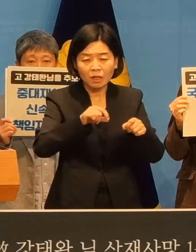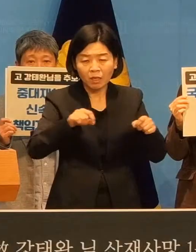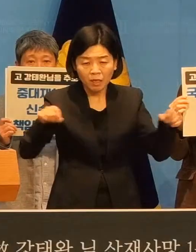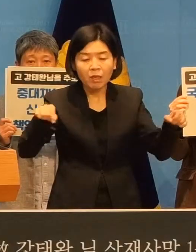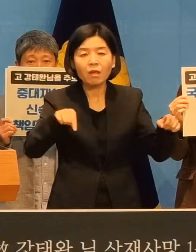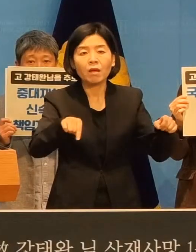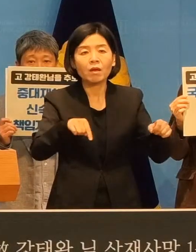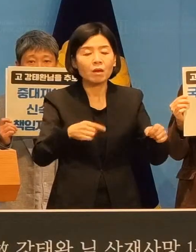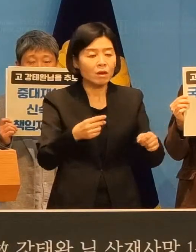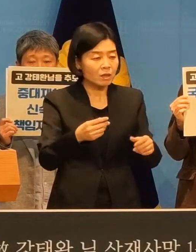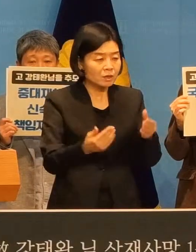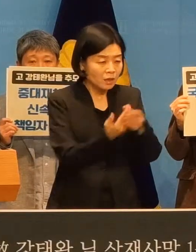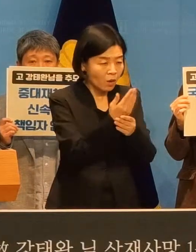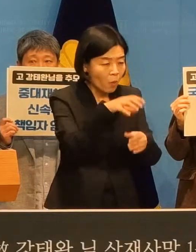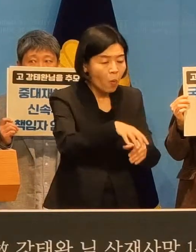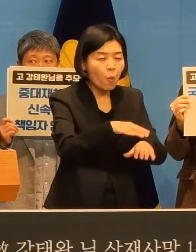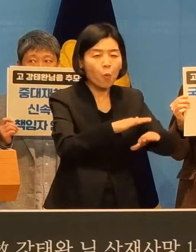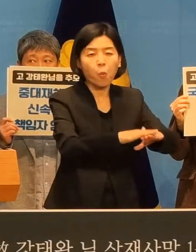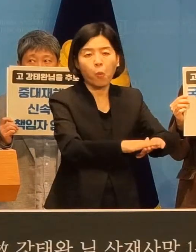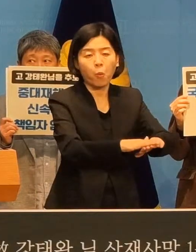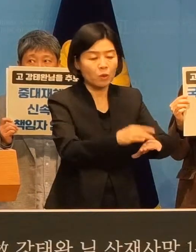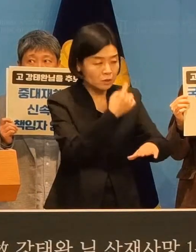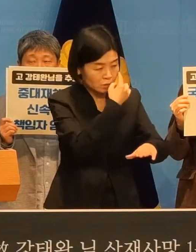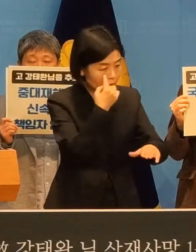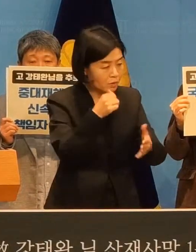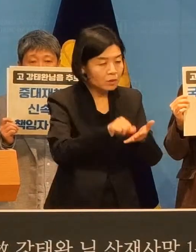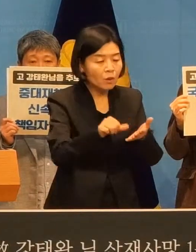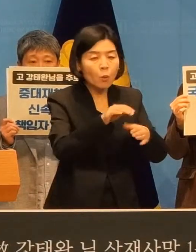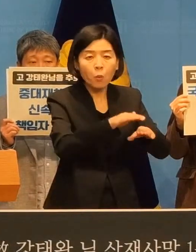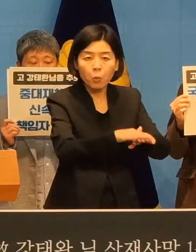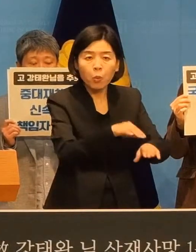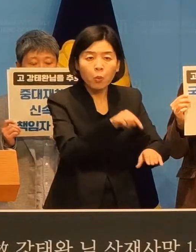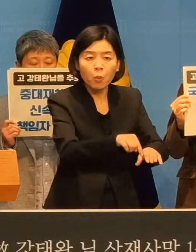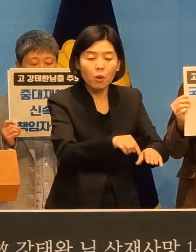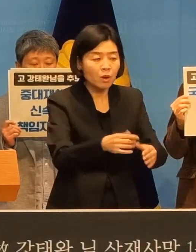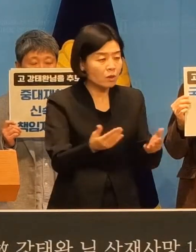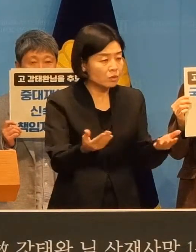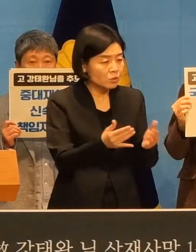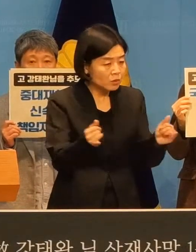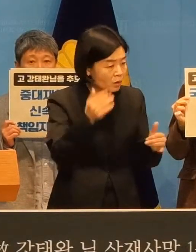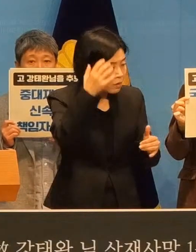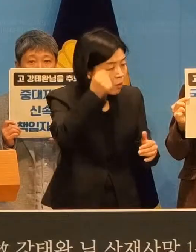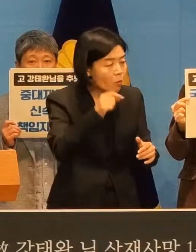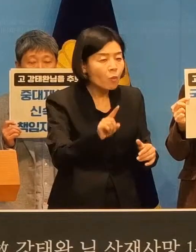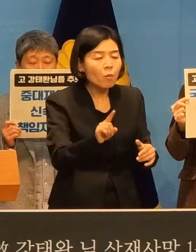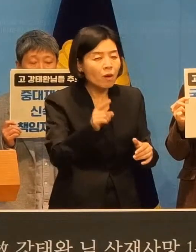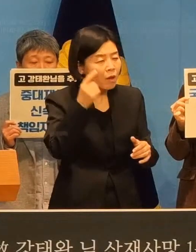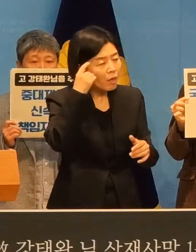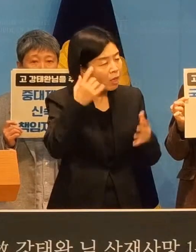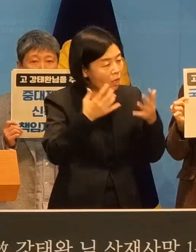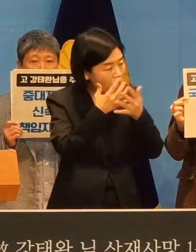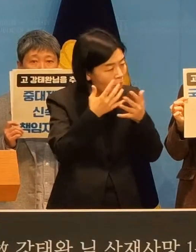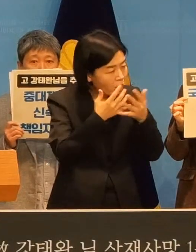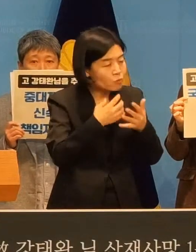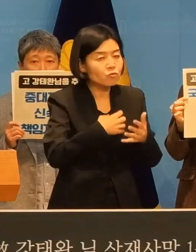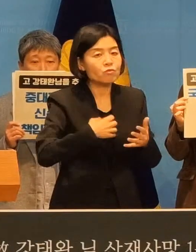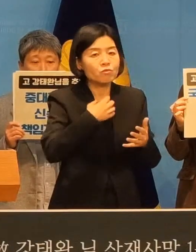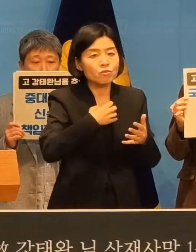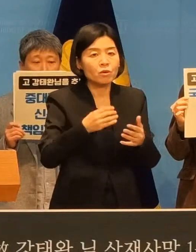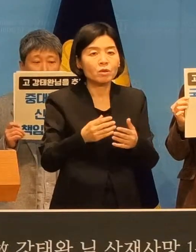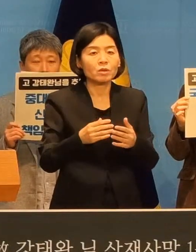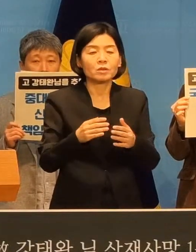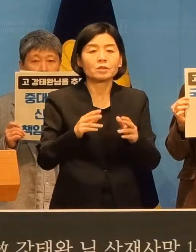보존 상태, 관련 증거 자료의 보관 상태, 관계자들의 기억 등이 희석될 우려가 있습니다. 산업안전보건법